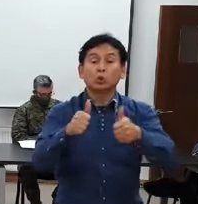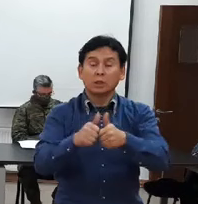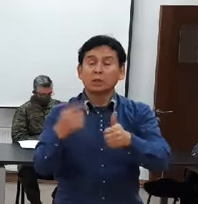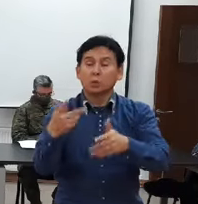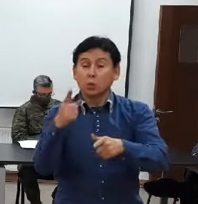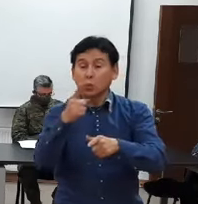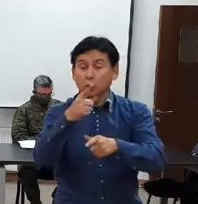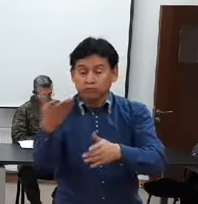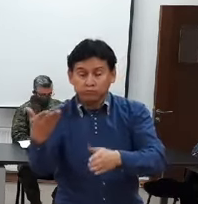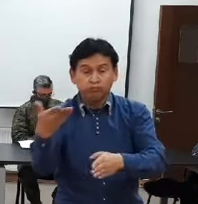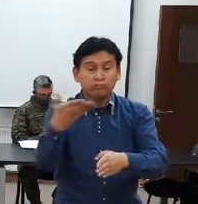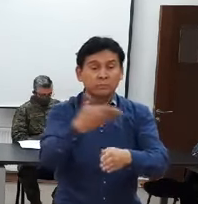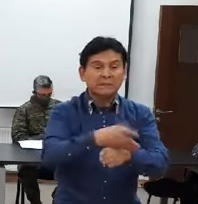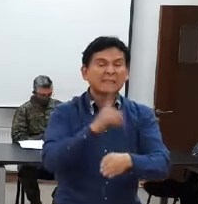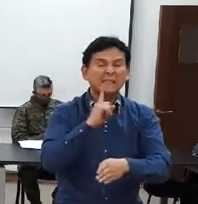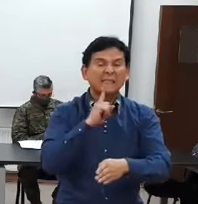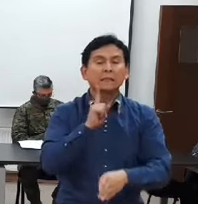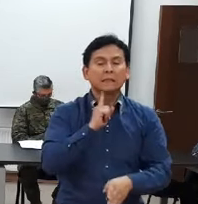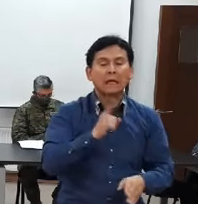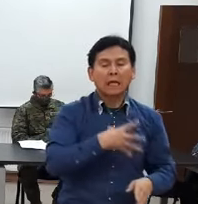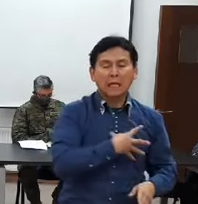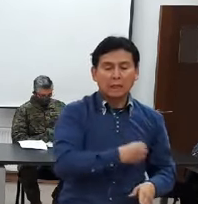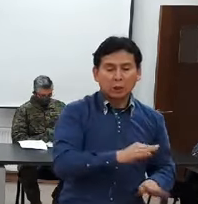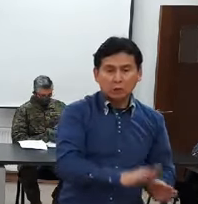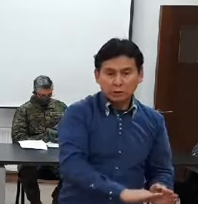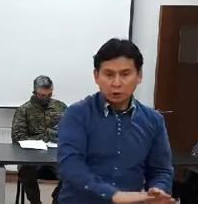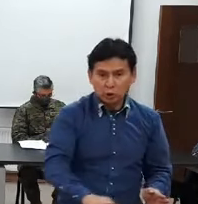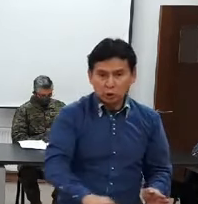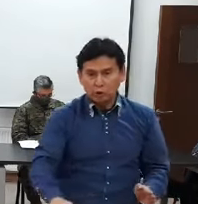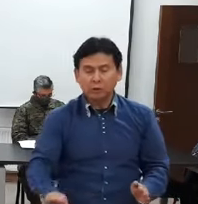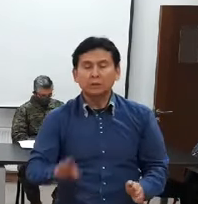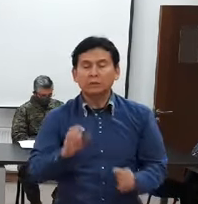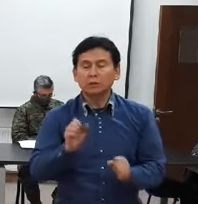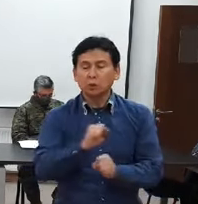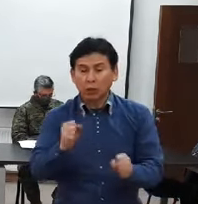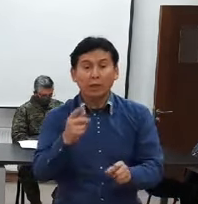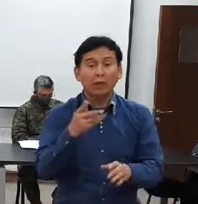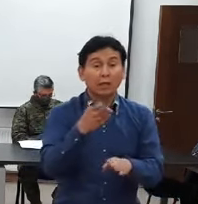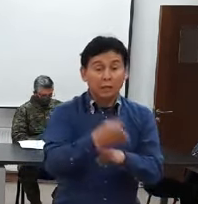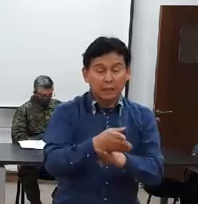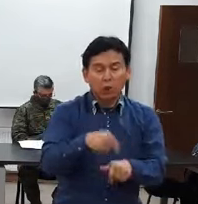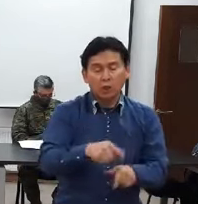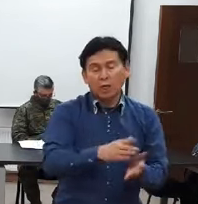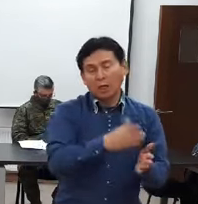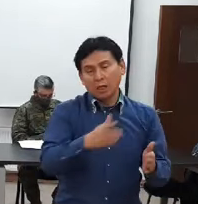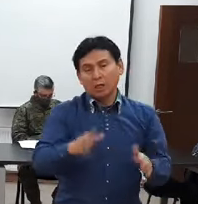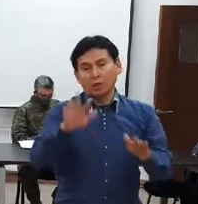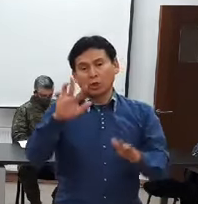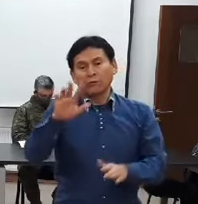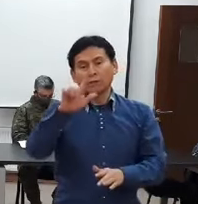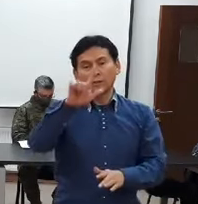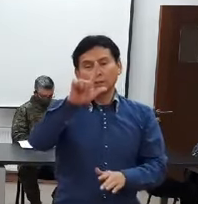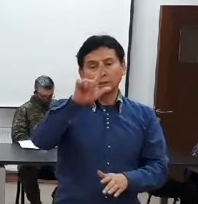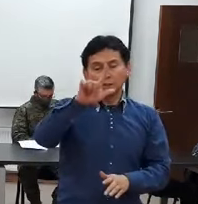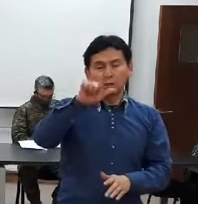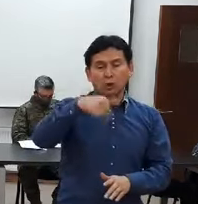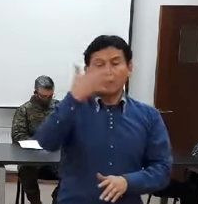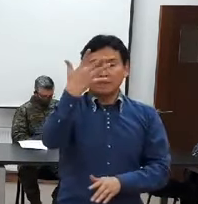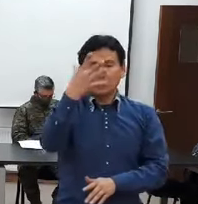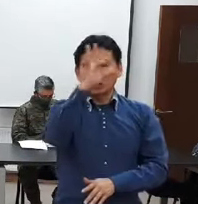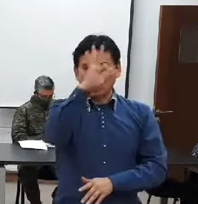concurrir quienes tengan niños en edad de vacunación y que aún no ha sido posible. Al día de hoy, llegamos al 97,5 de